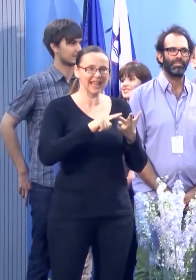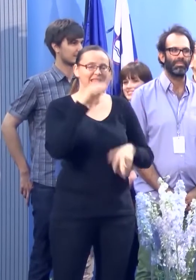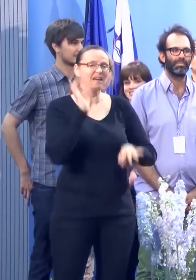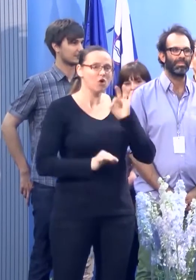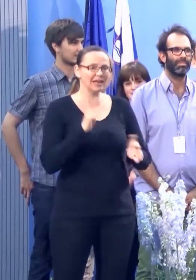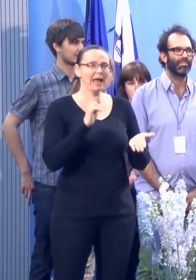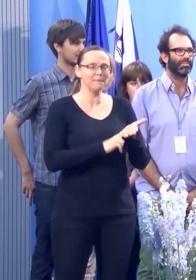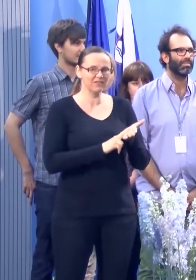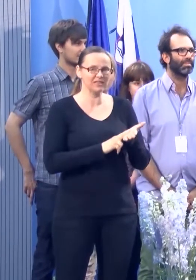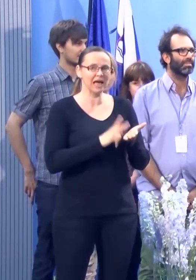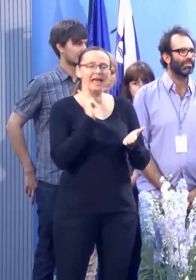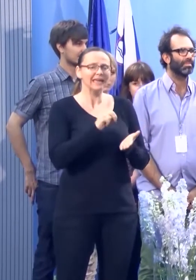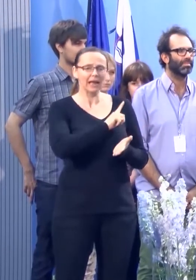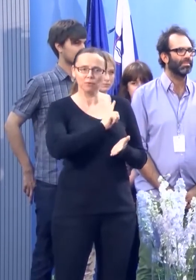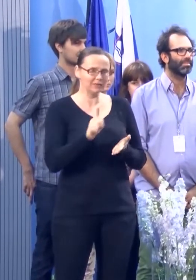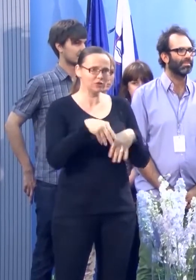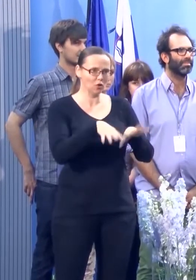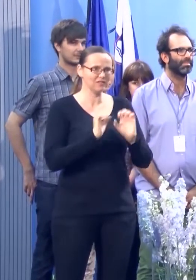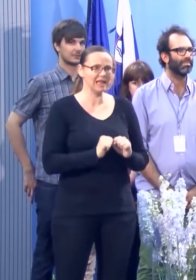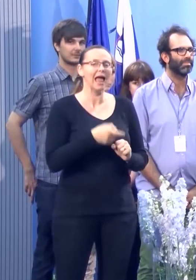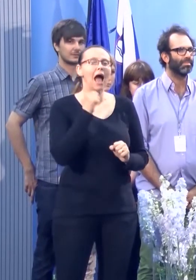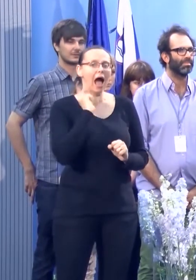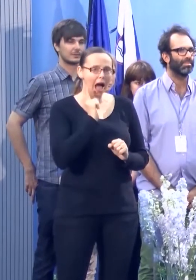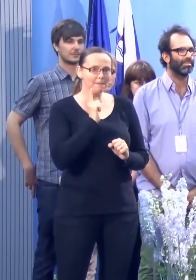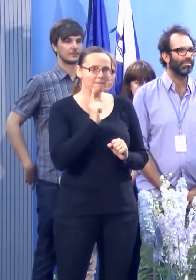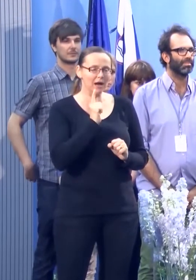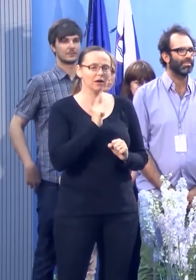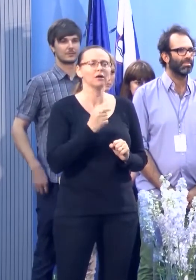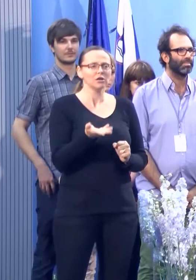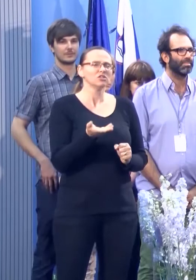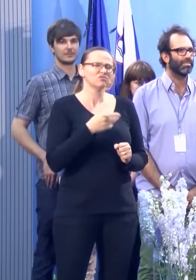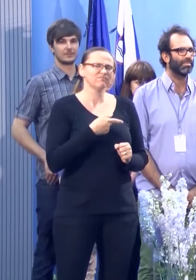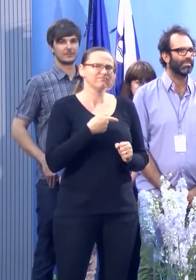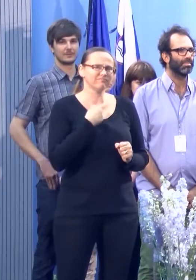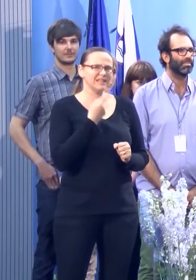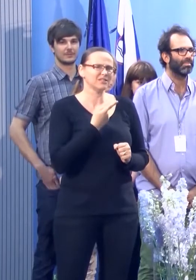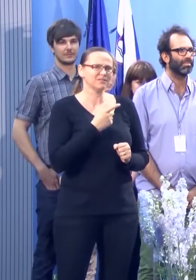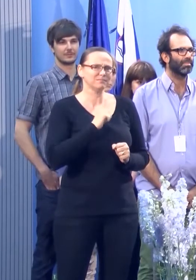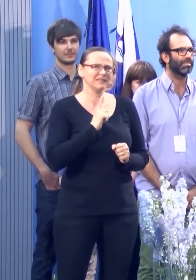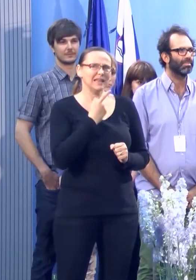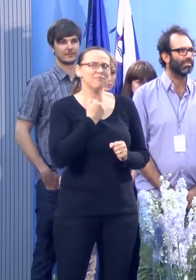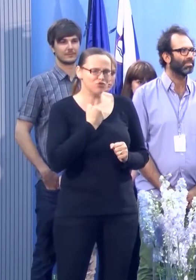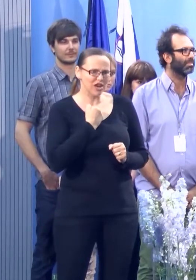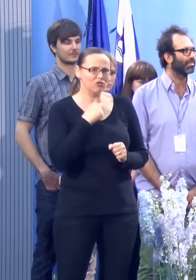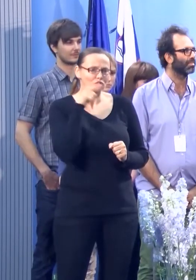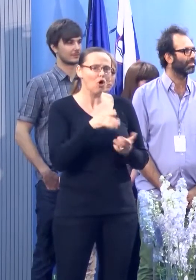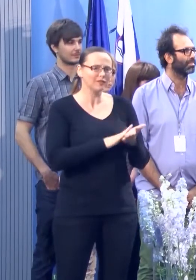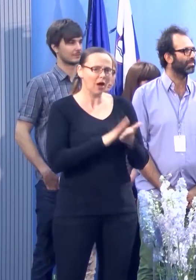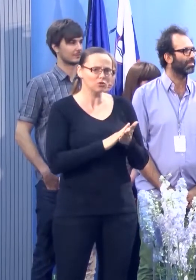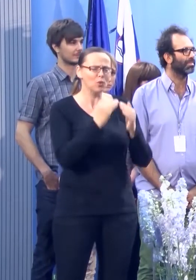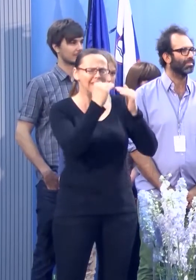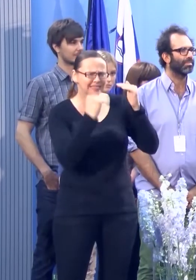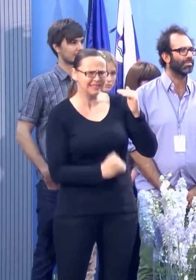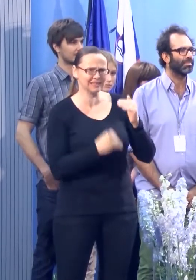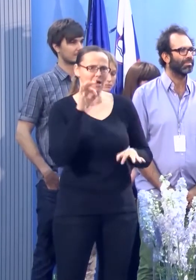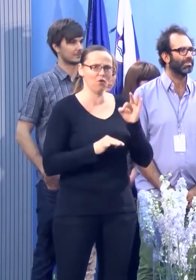volilna pravica, ki nam je niso vzeli, ampak so nam jo priskutili. To dokazuje nizka volilna